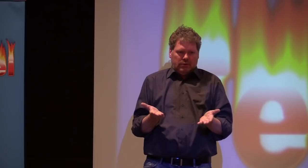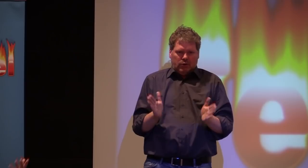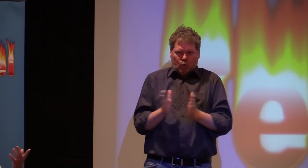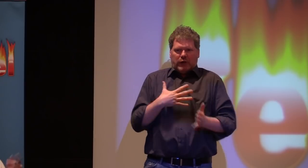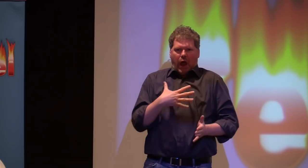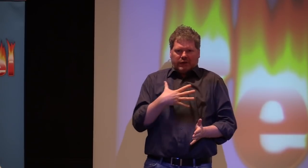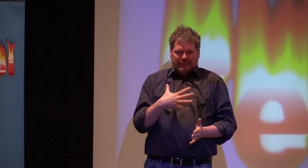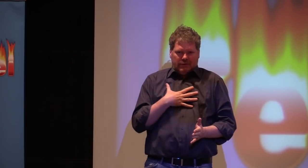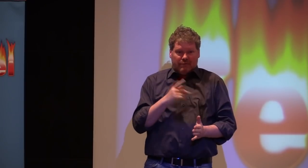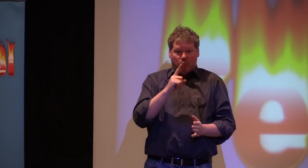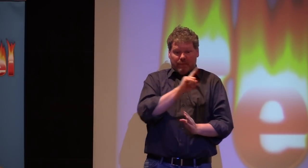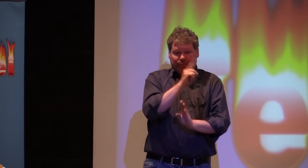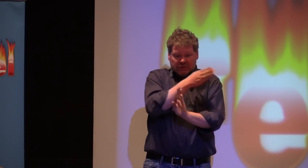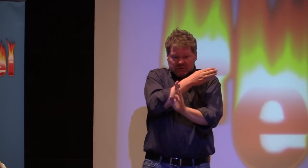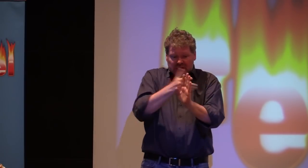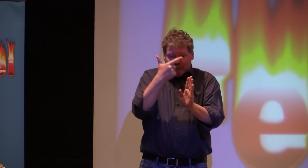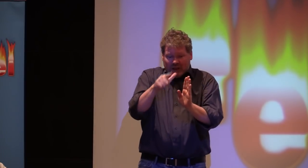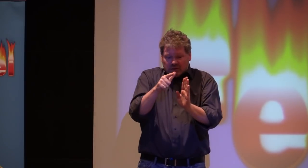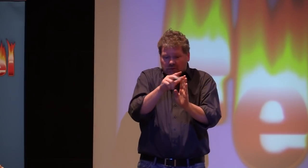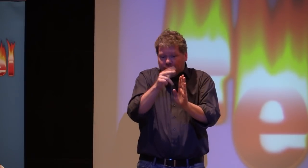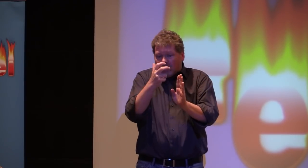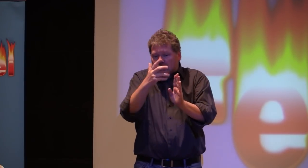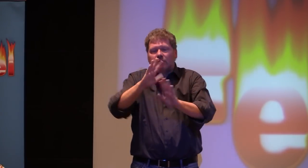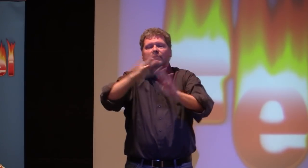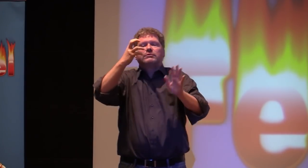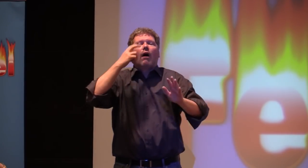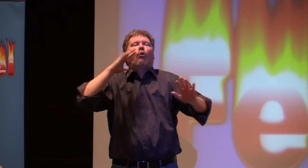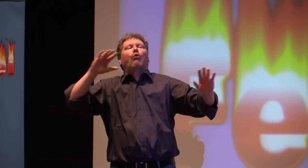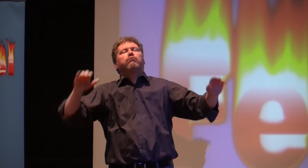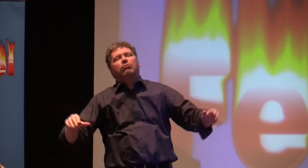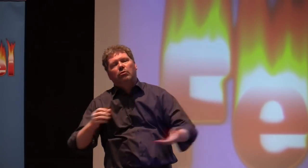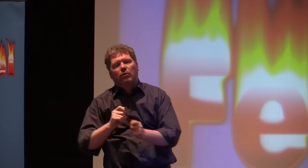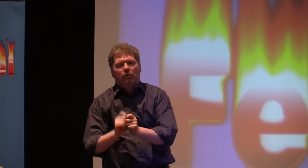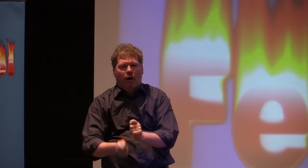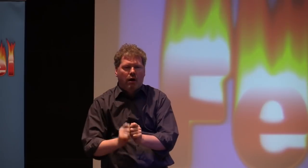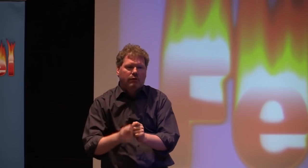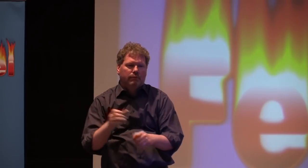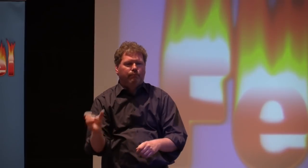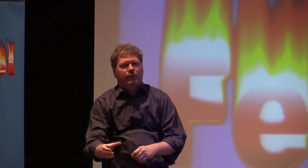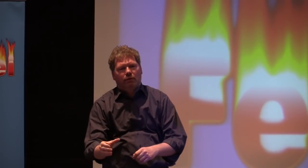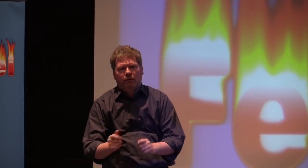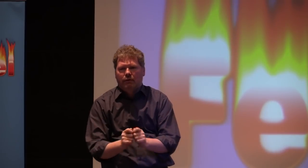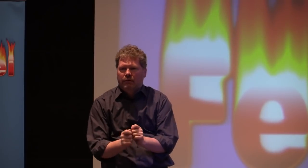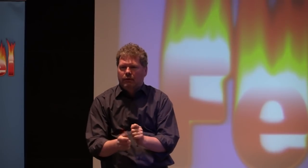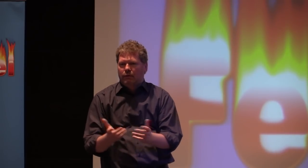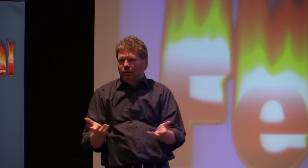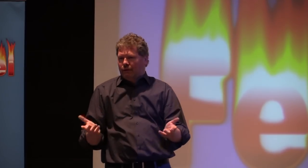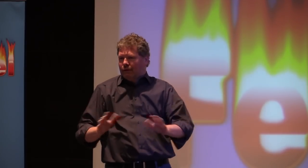in Projekten gearbeitet. Und der Vorstand bleibt im Regelfall immer relativ lange, einige Jahre, aber die Ehrenamtstätigkeit